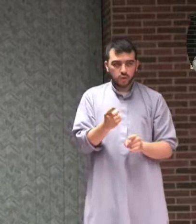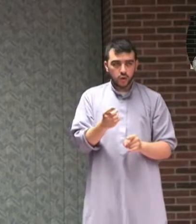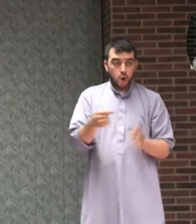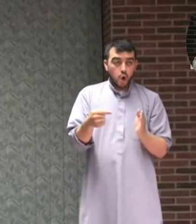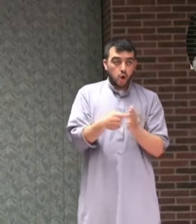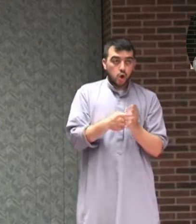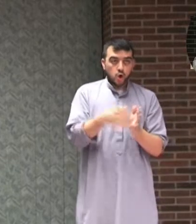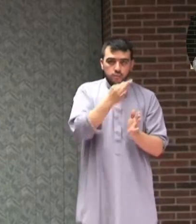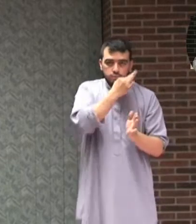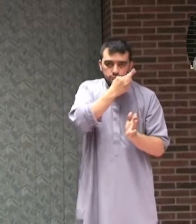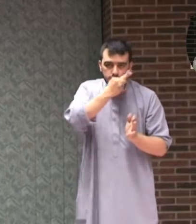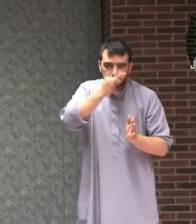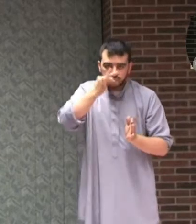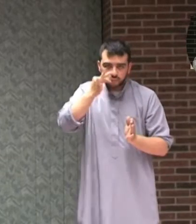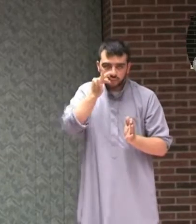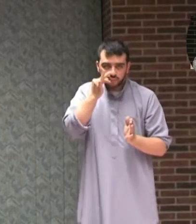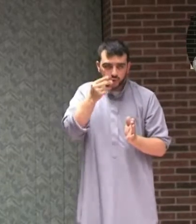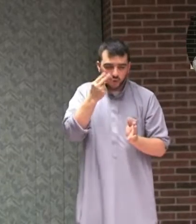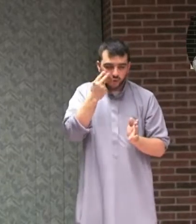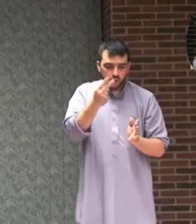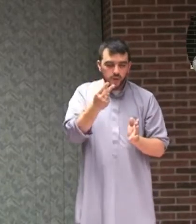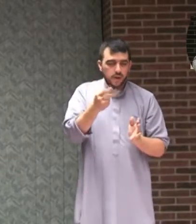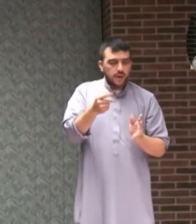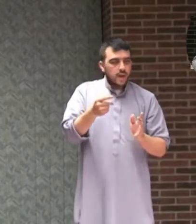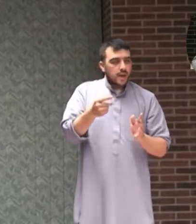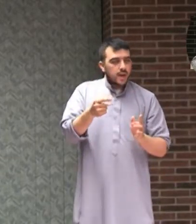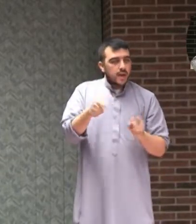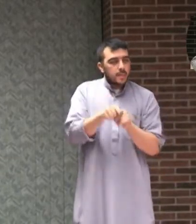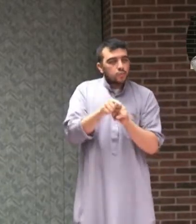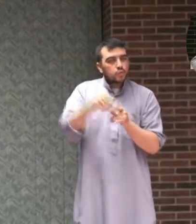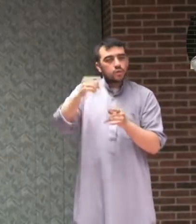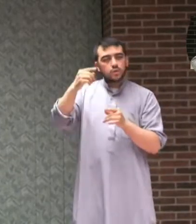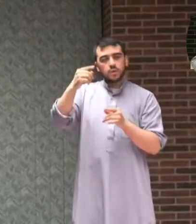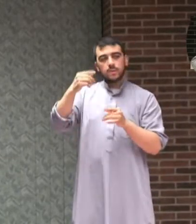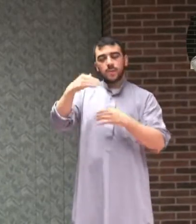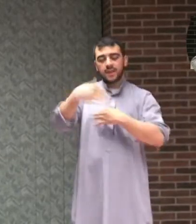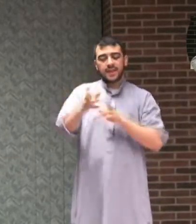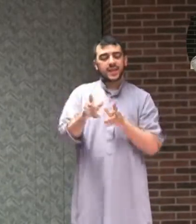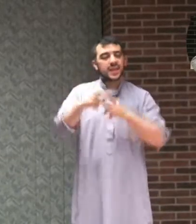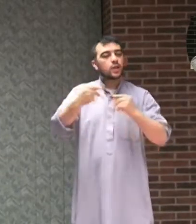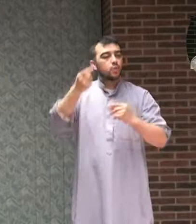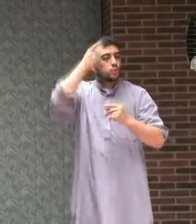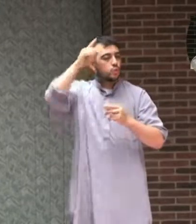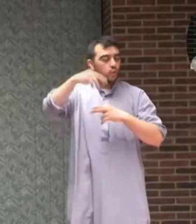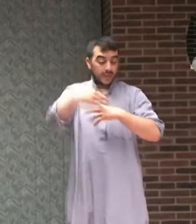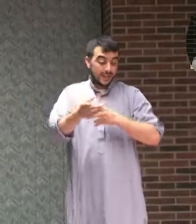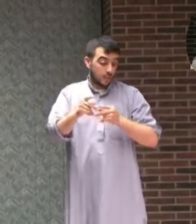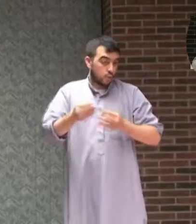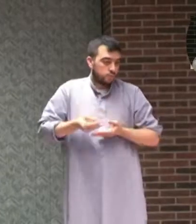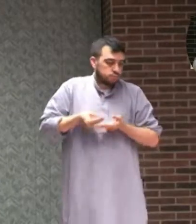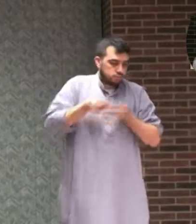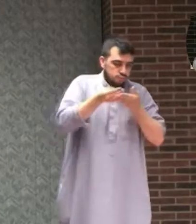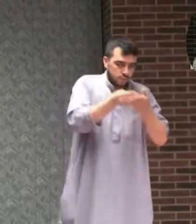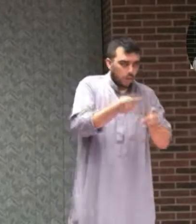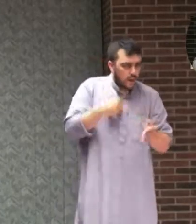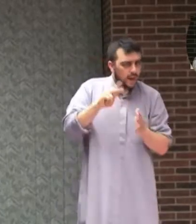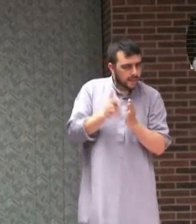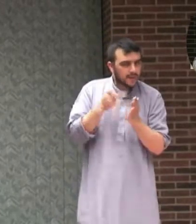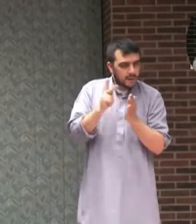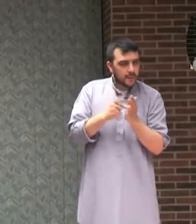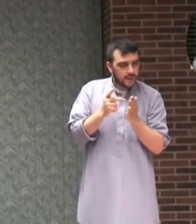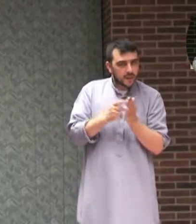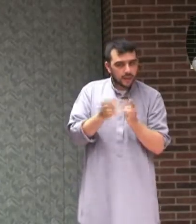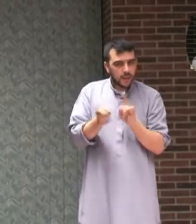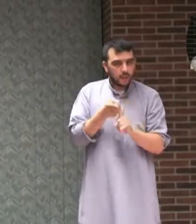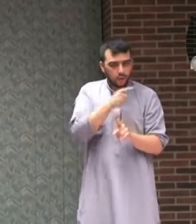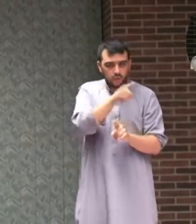accomplit lorsqu'il fait le jeûne, il a vraiment compris que cela est un cadeau et un mérite qu'Allah subhanahu wa ta'ala lui fait. Je répète cela sans cesse afin